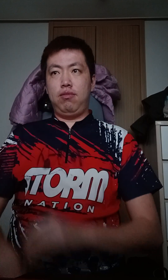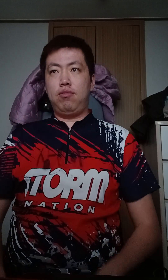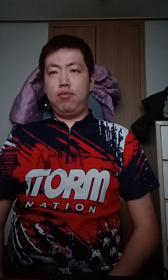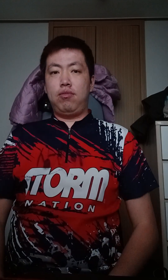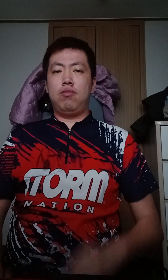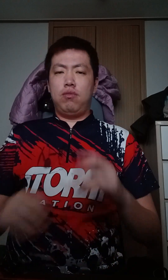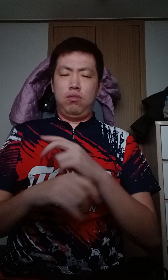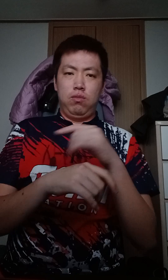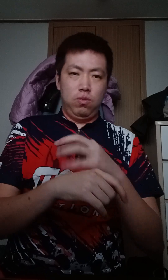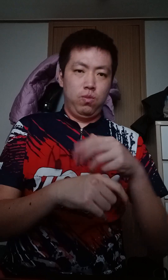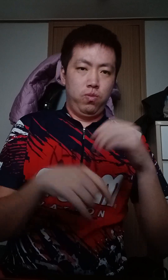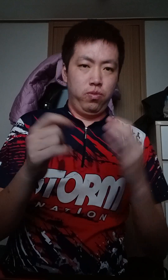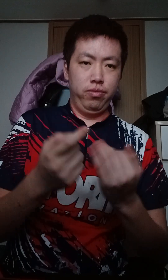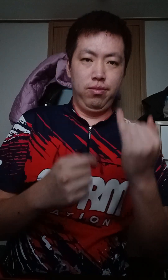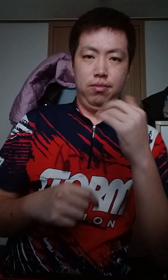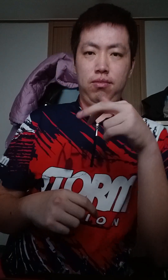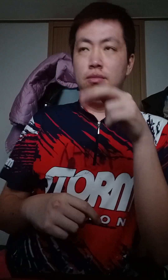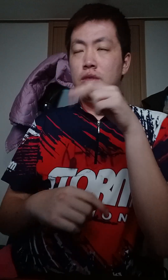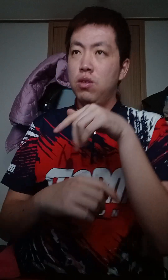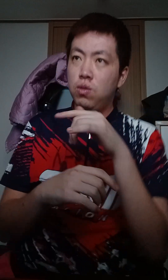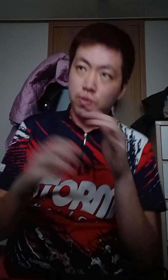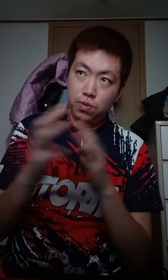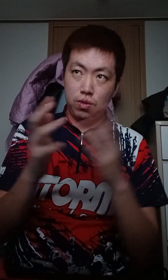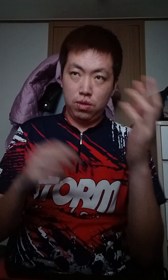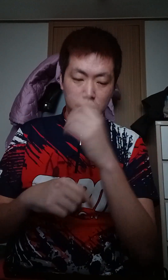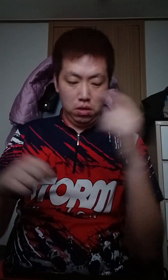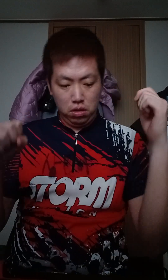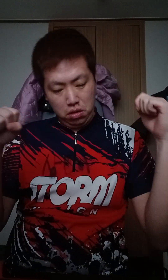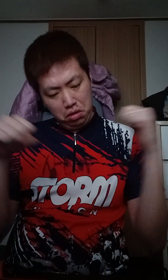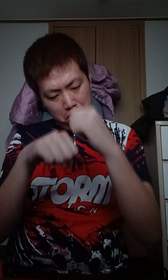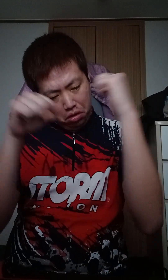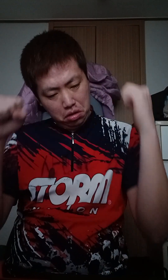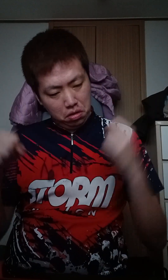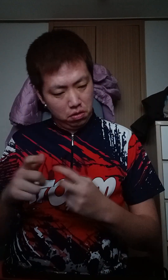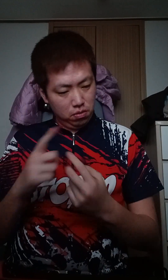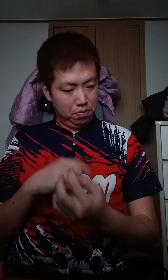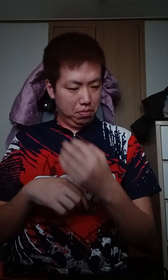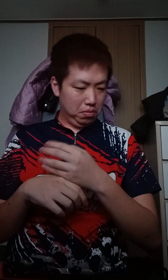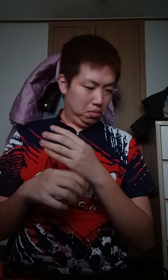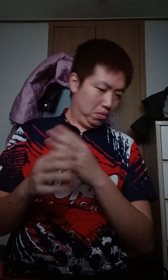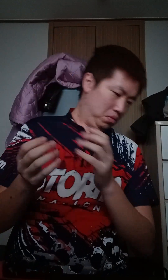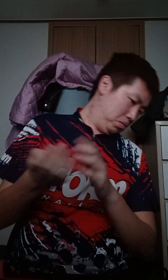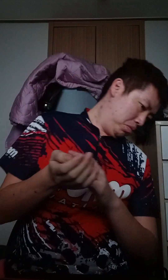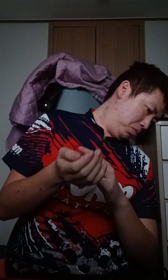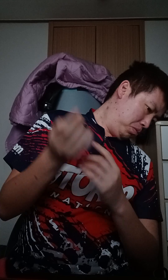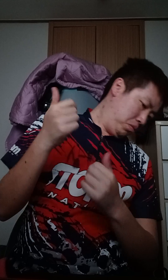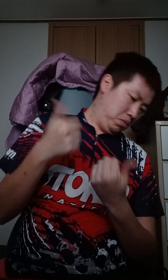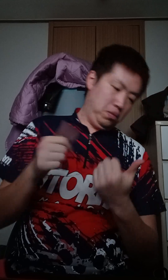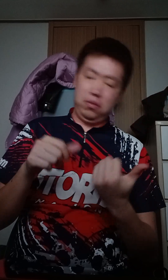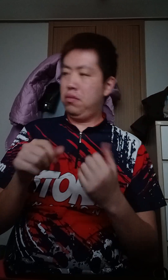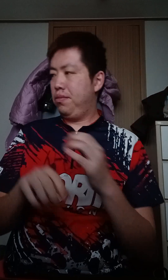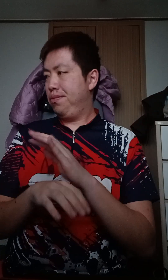남해 고속도로에서는 빗길 속에 승용차가 화물차를 충격하는 바람에 화물차 운전자가 숨졌습니다. 고기은